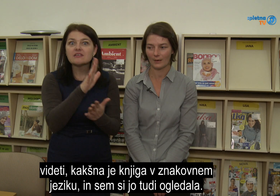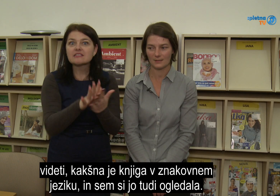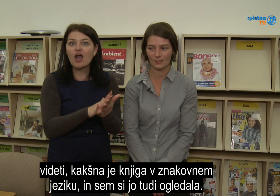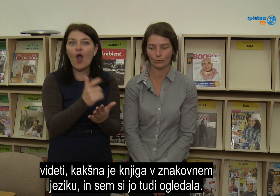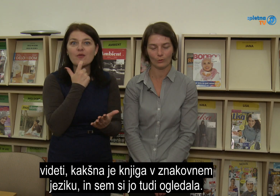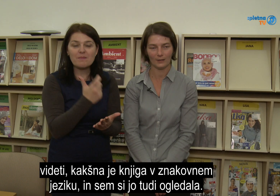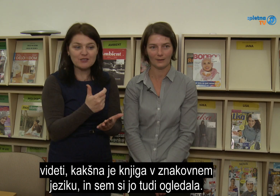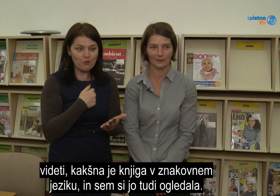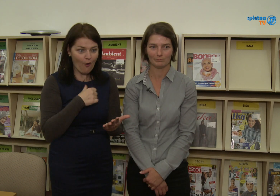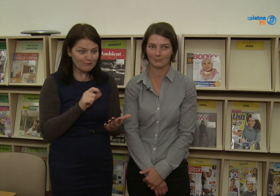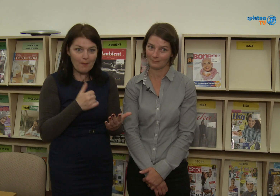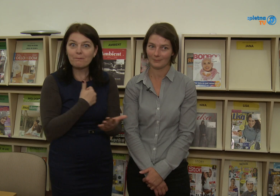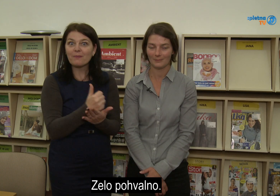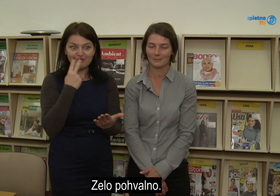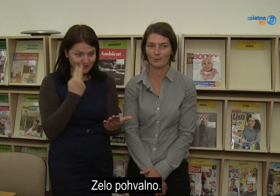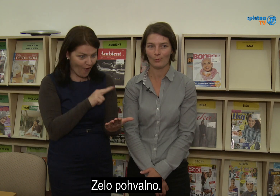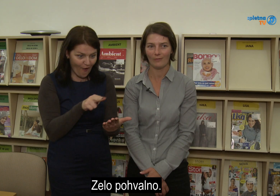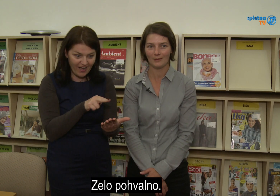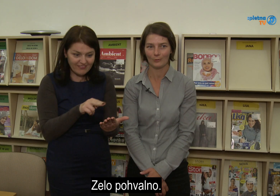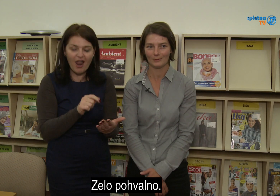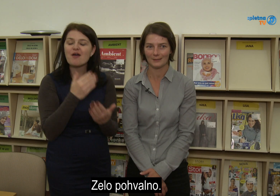sem si tudi ogledala zelo pohvalno, no, tako da.